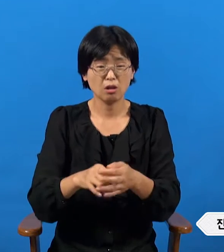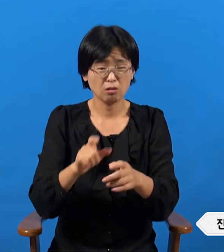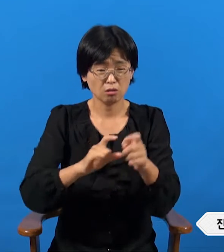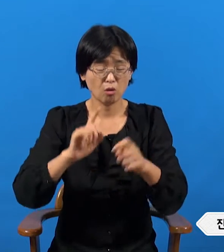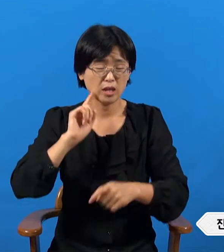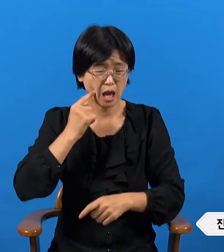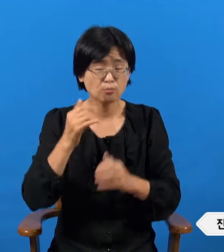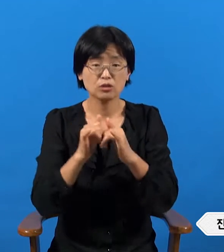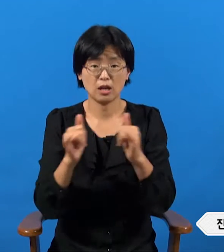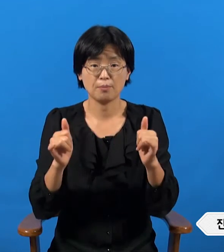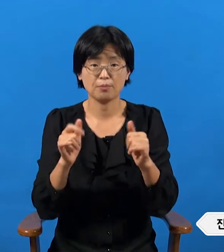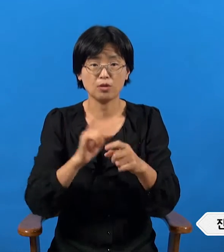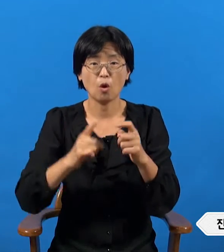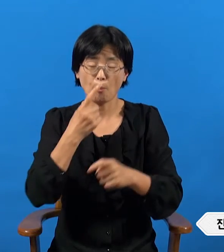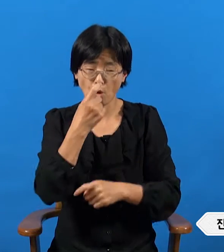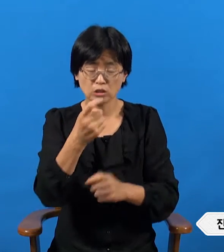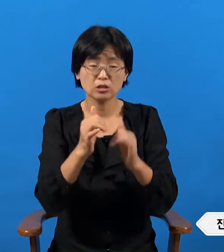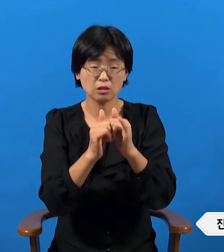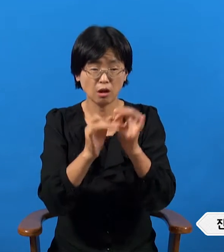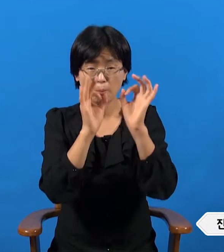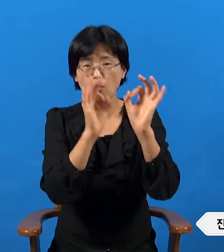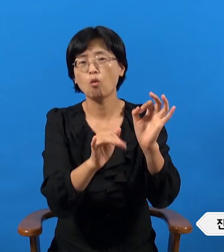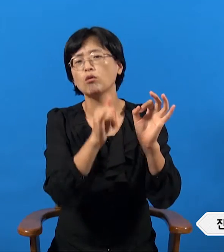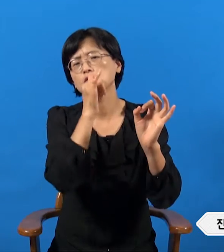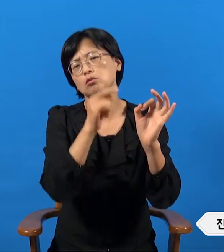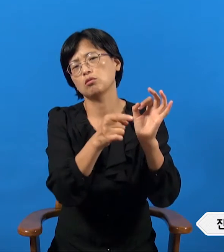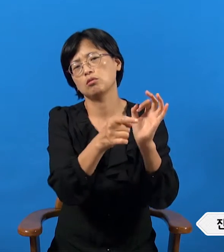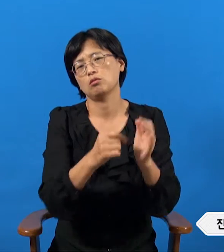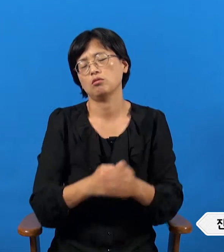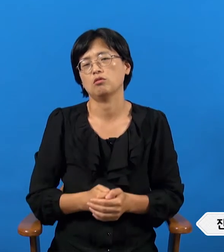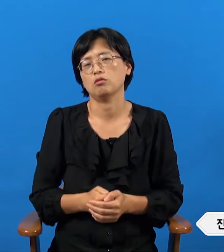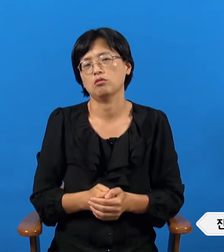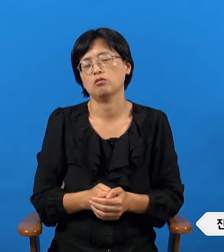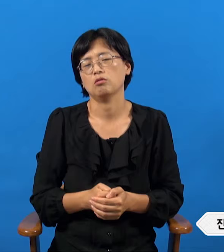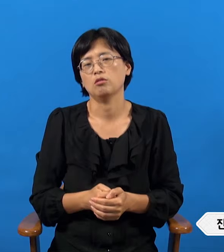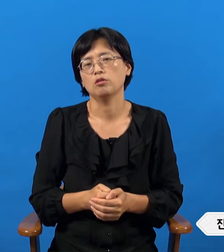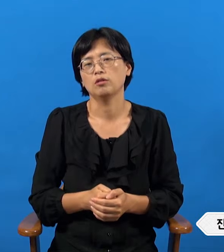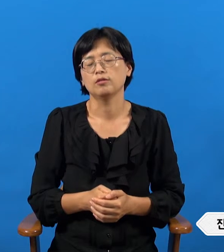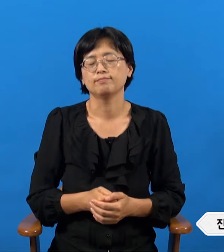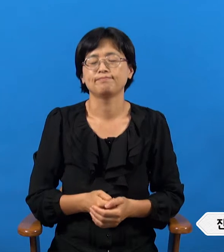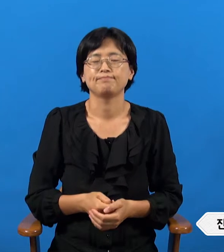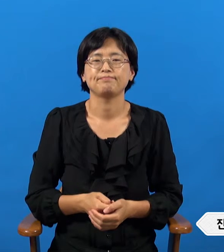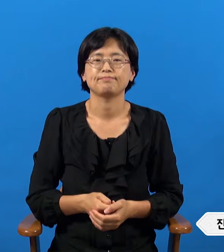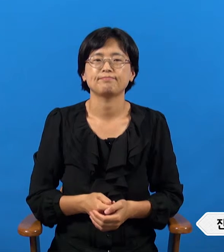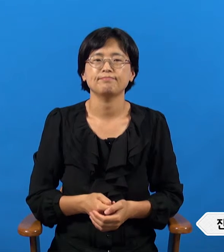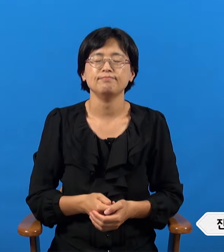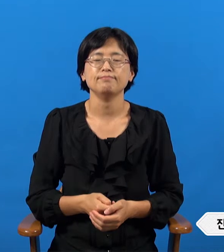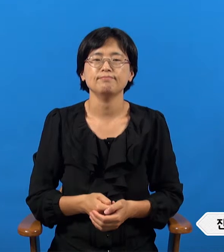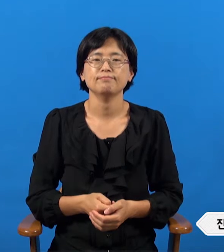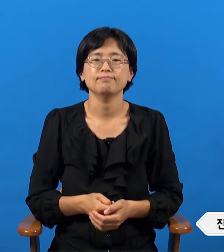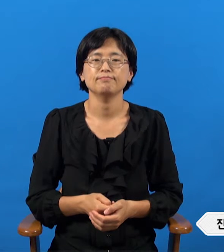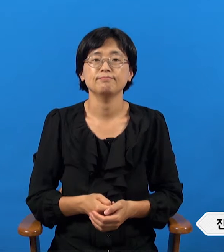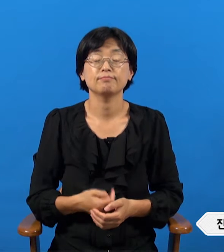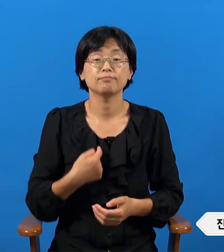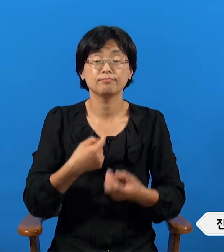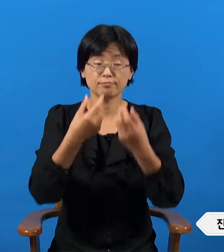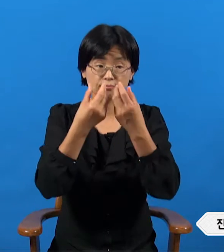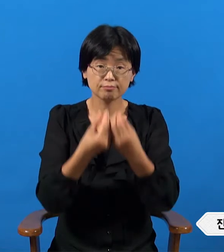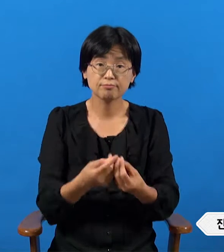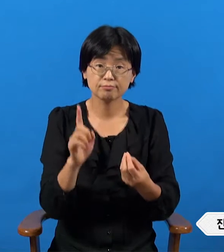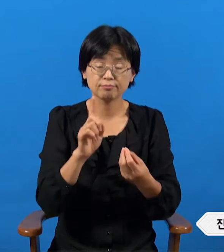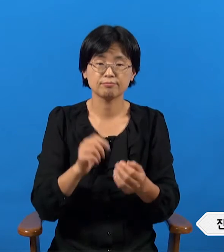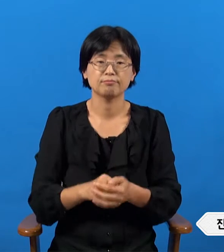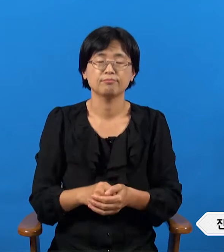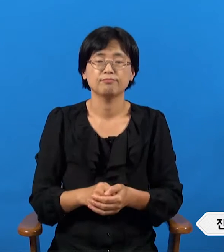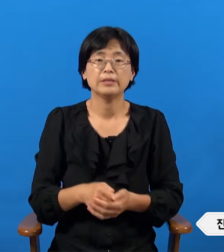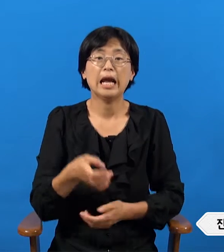더 나은 사람, 더 이쁜 사람, 더 멋있는 사람을 우리는 발견하게 됩니다. 한 번은